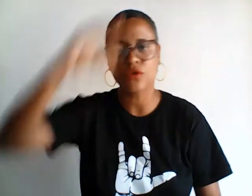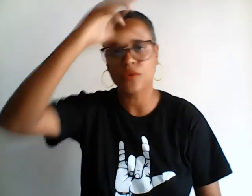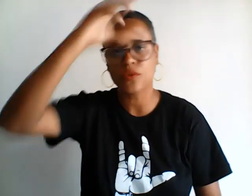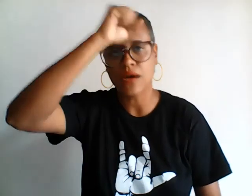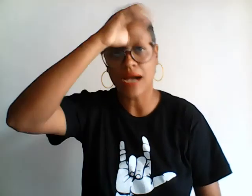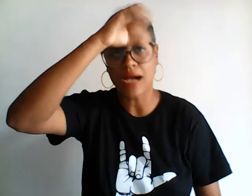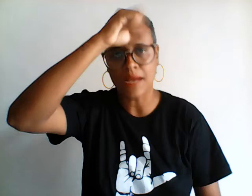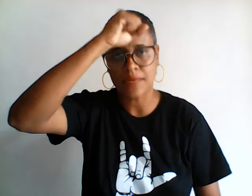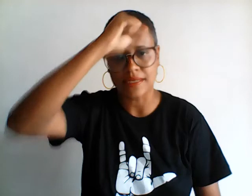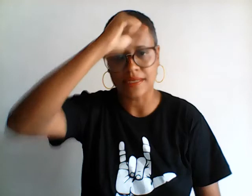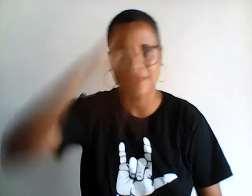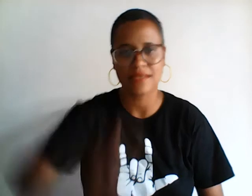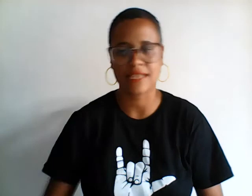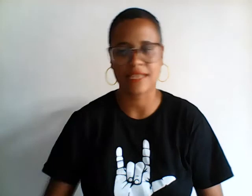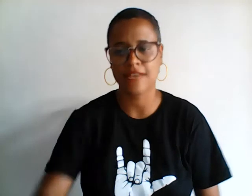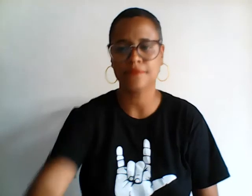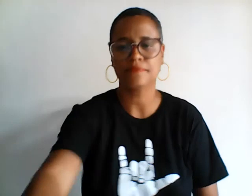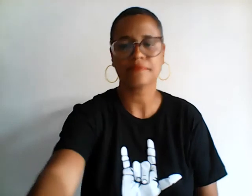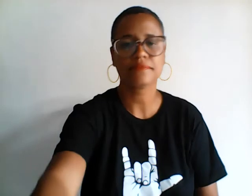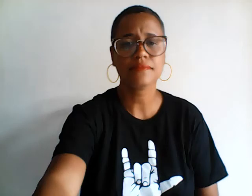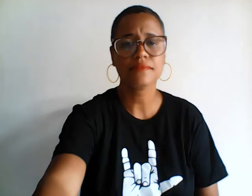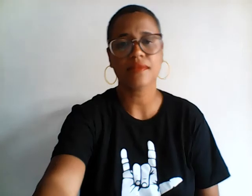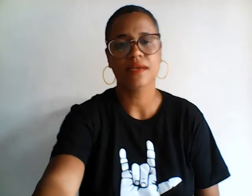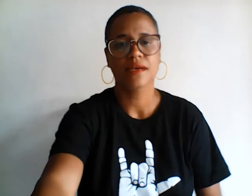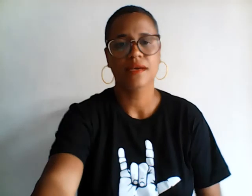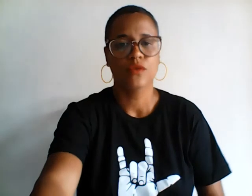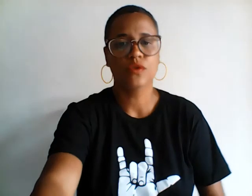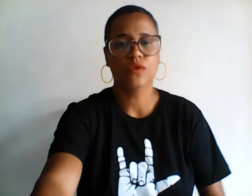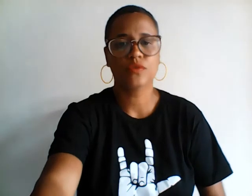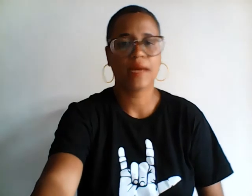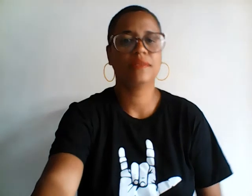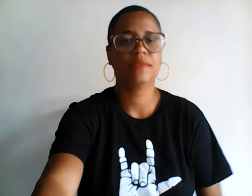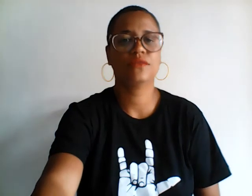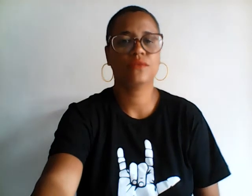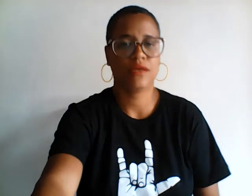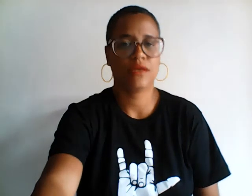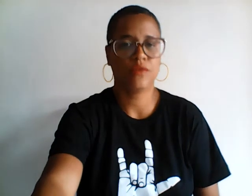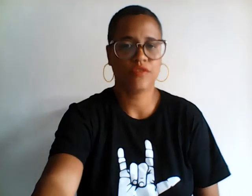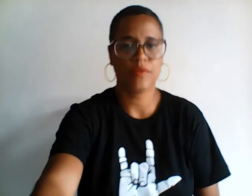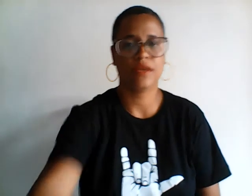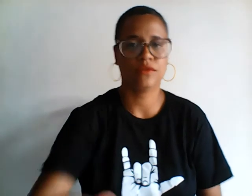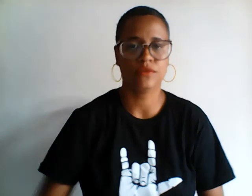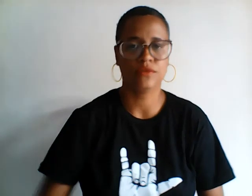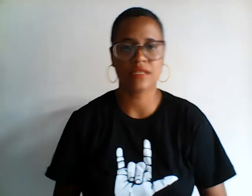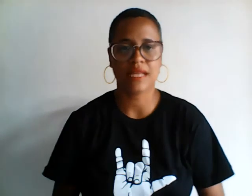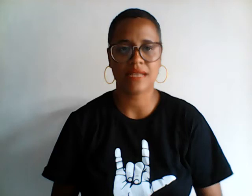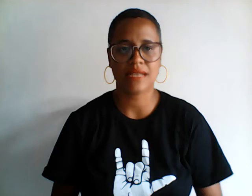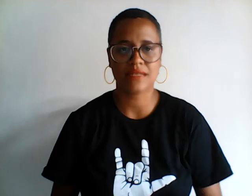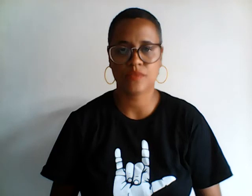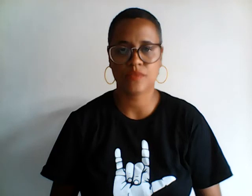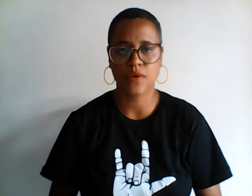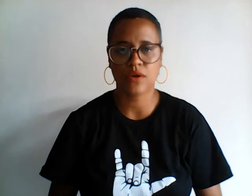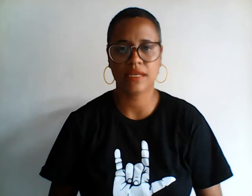corpo, aprender, certo? Um outro parâmetro é o movimento. Os sinais, eles